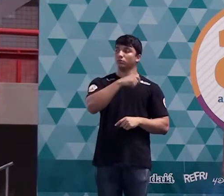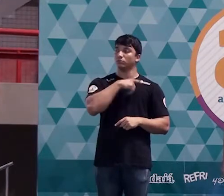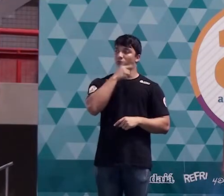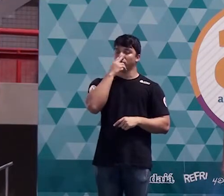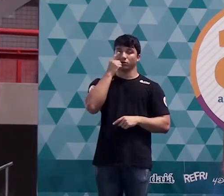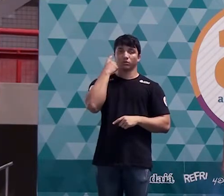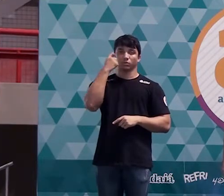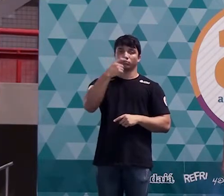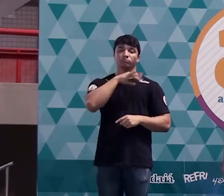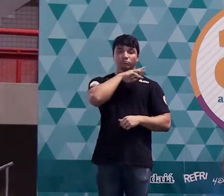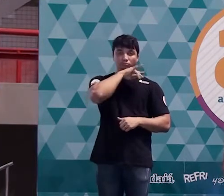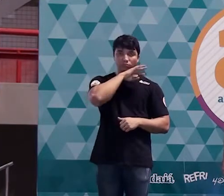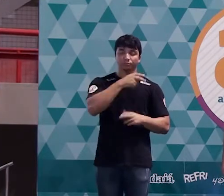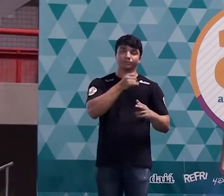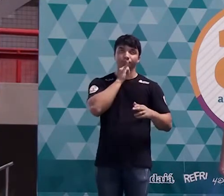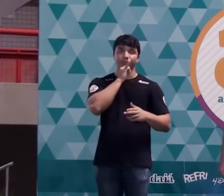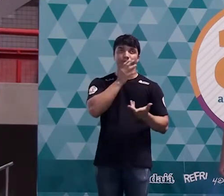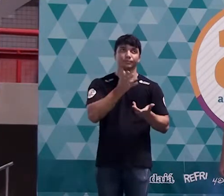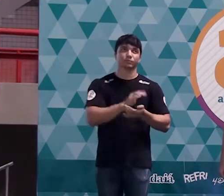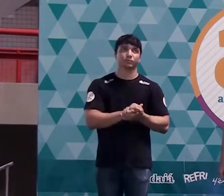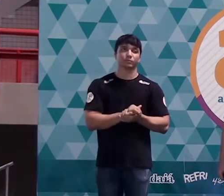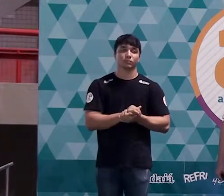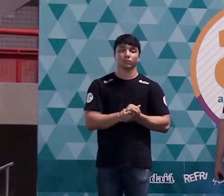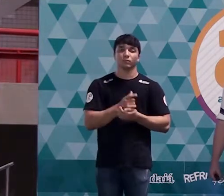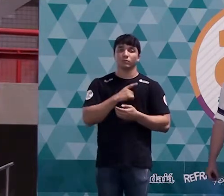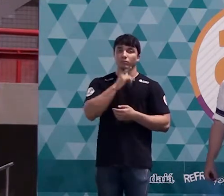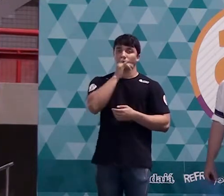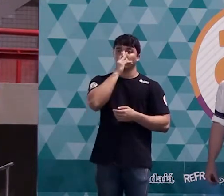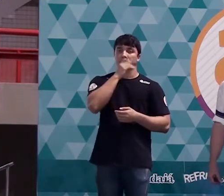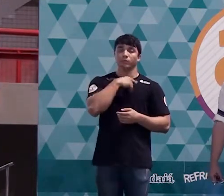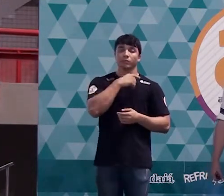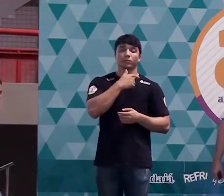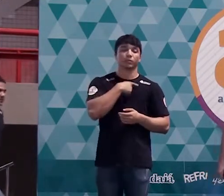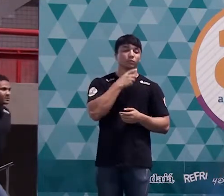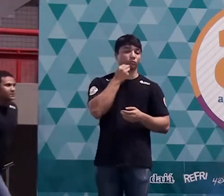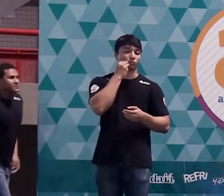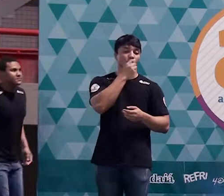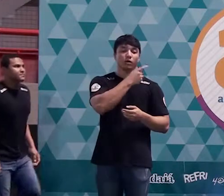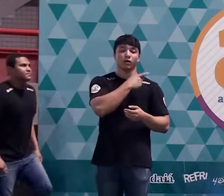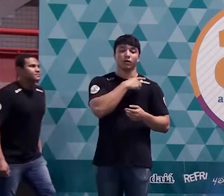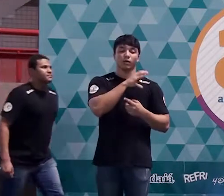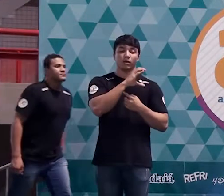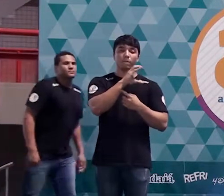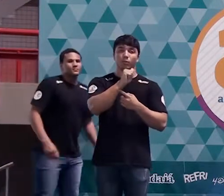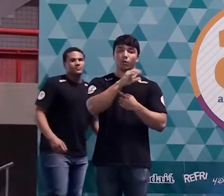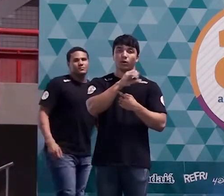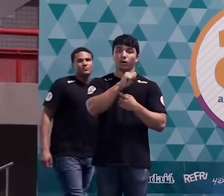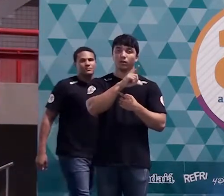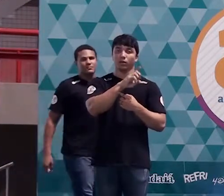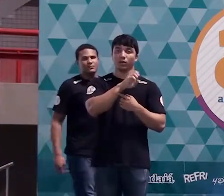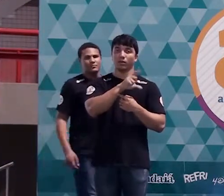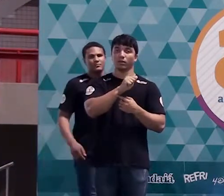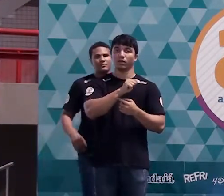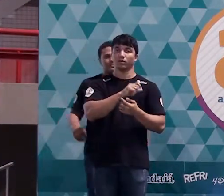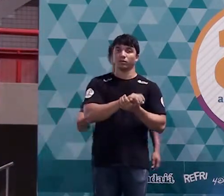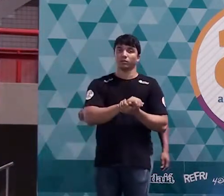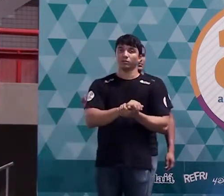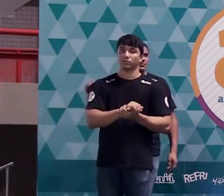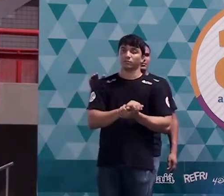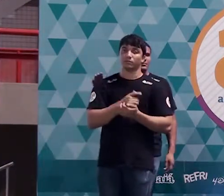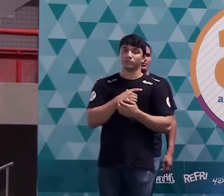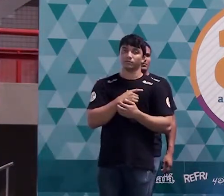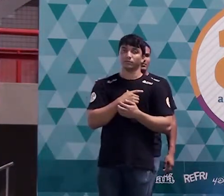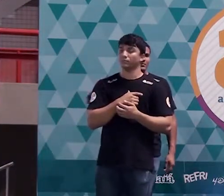ruim. Por exemplo, quando você diz assim, beijei a boca dela. Olha,